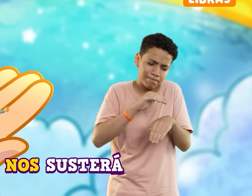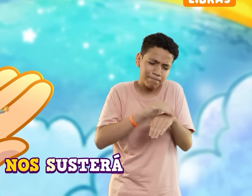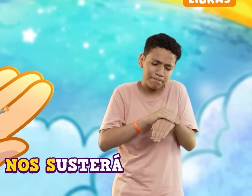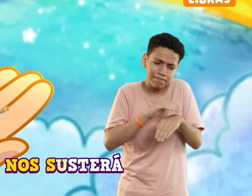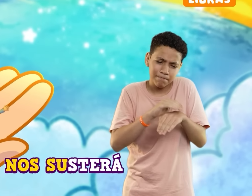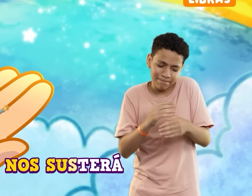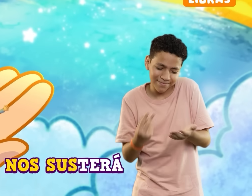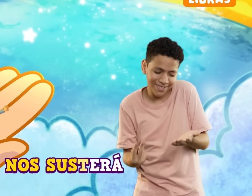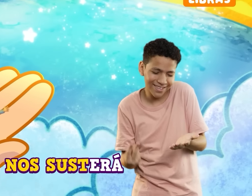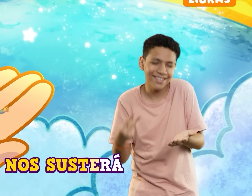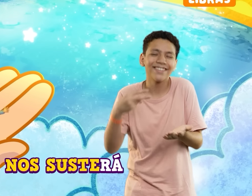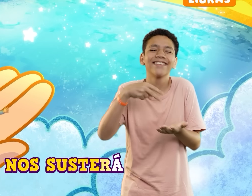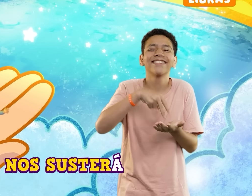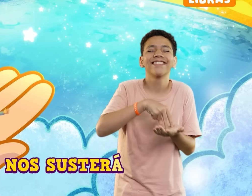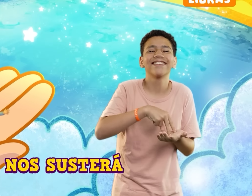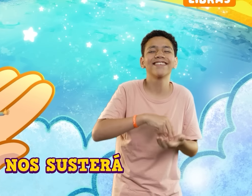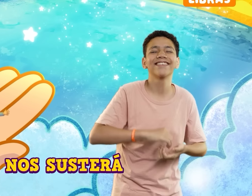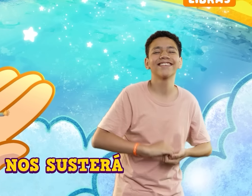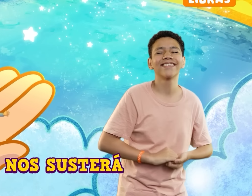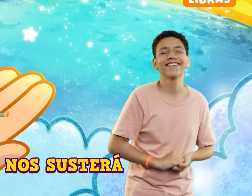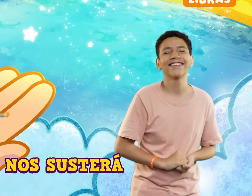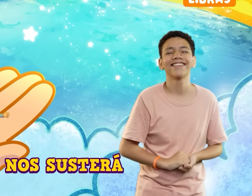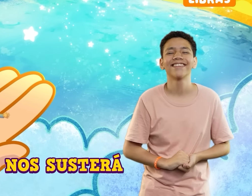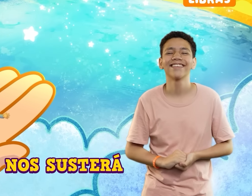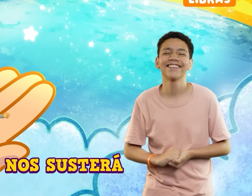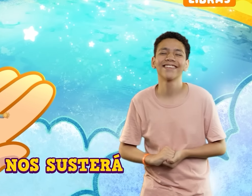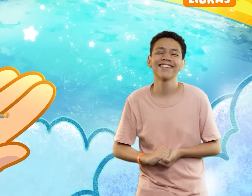mão nos susterá.